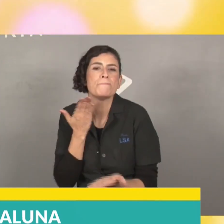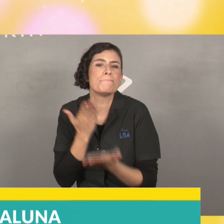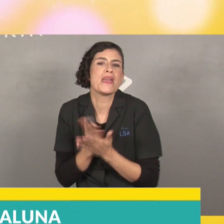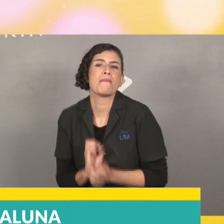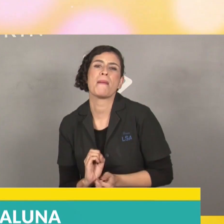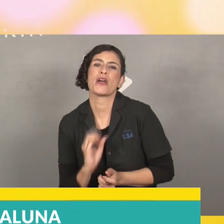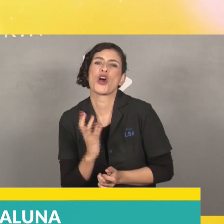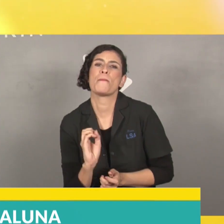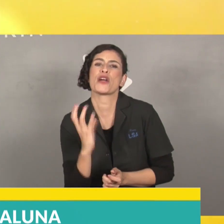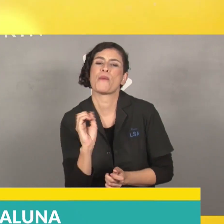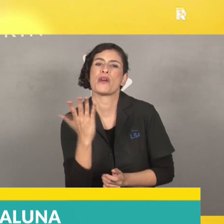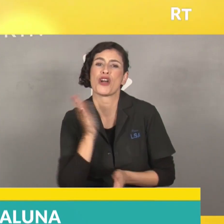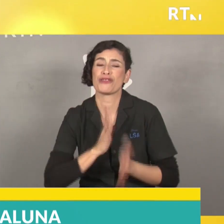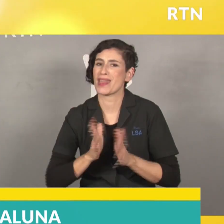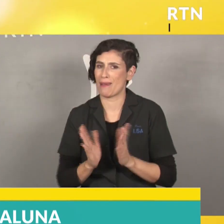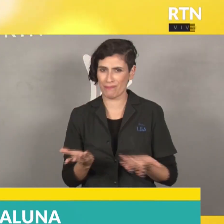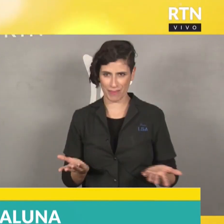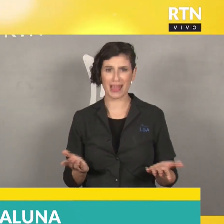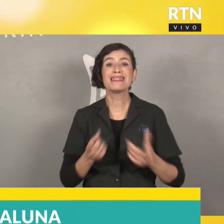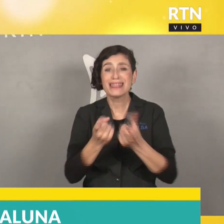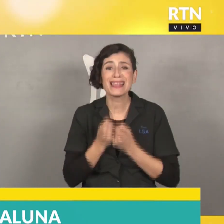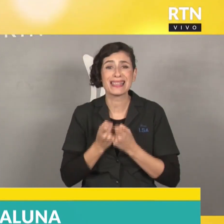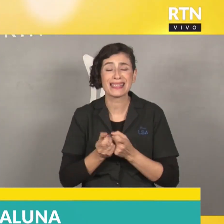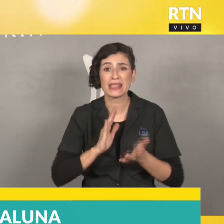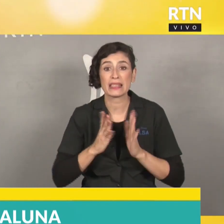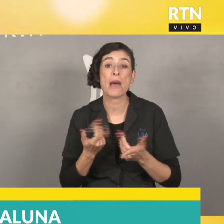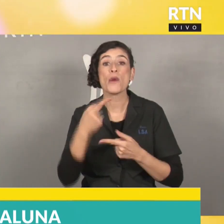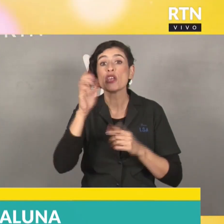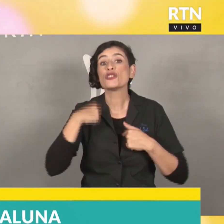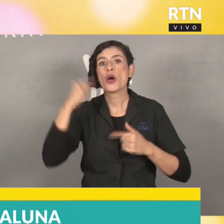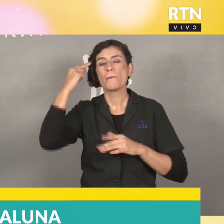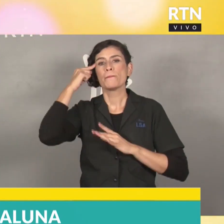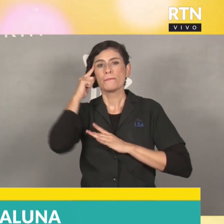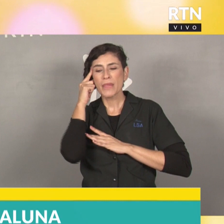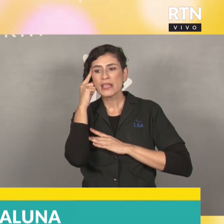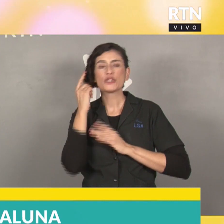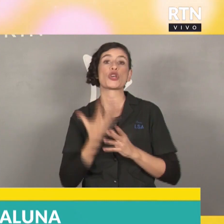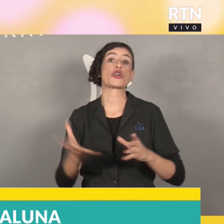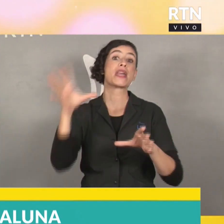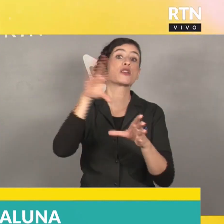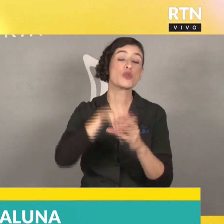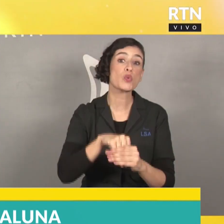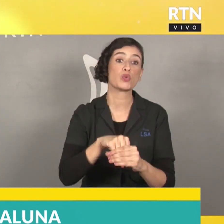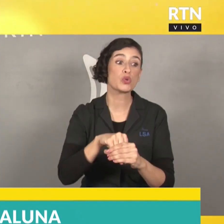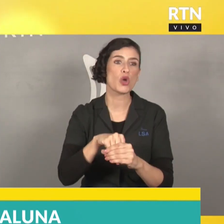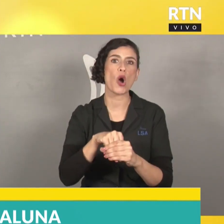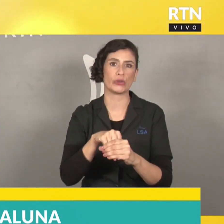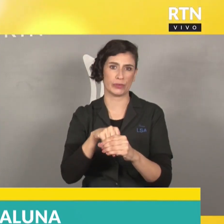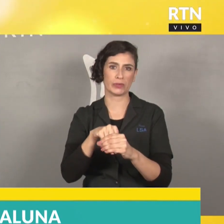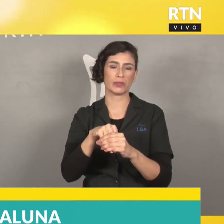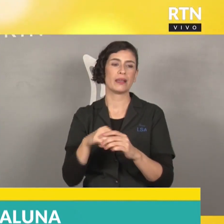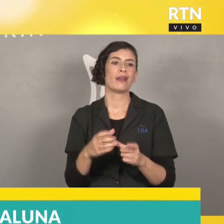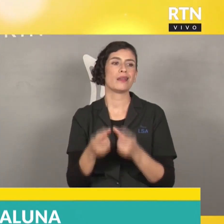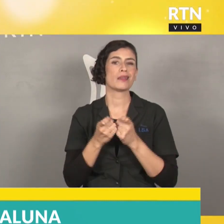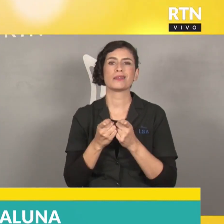todo lo demás no te acompaña. Muy bien. Por eso yo creo que la inclusión y hablar de todos los tipos de discapacidades y resaltar que